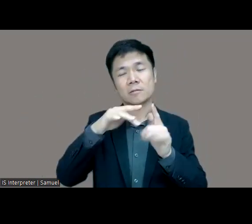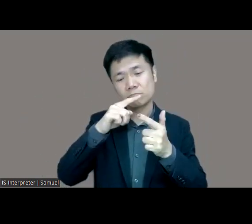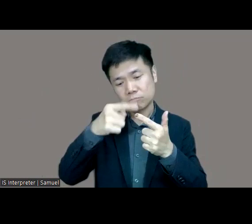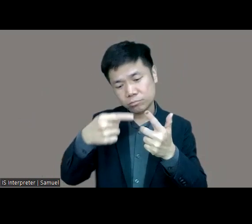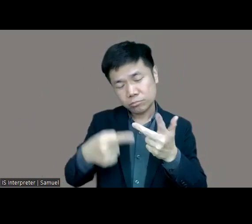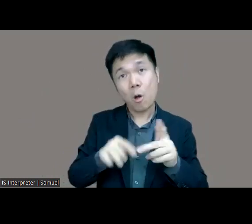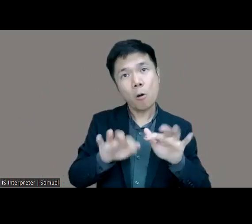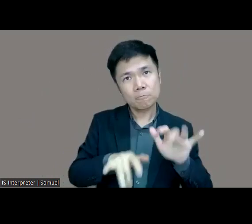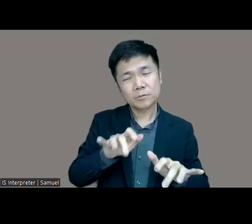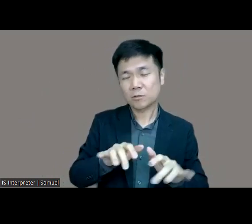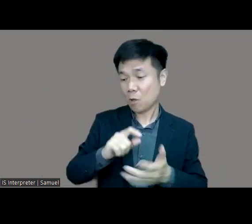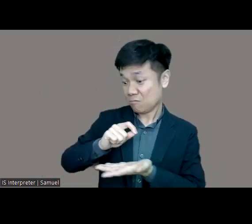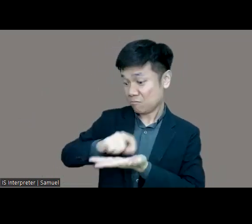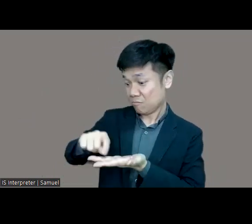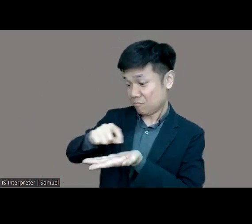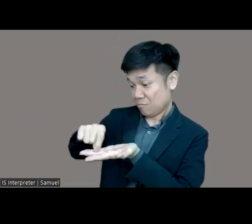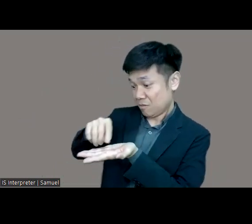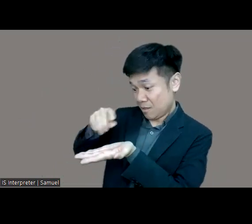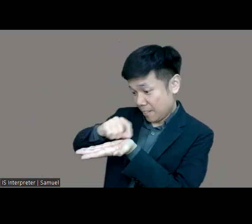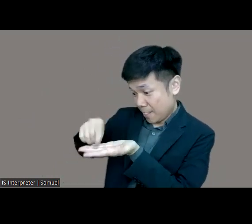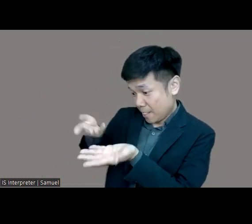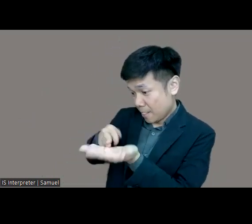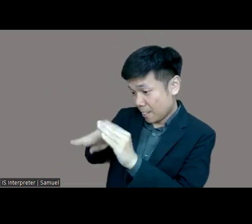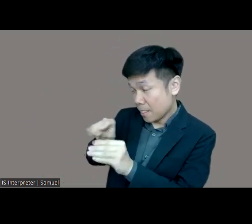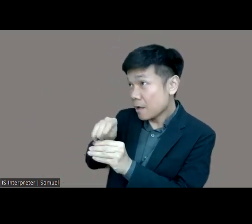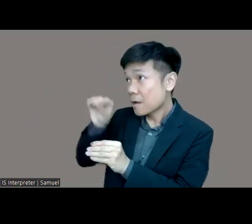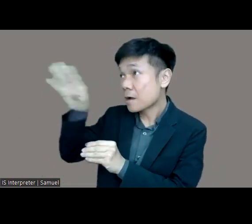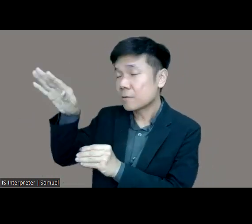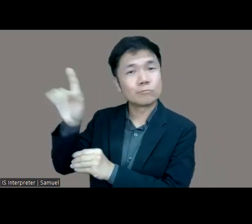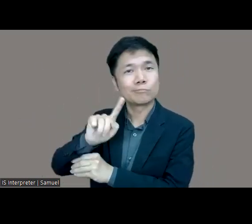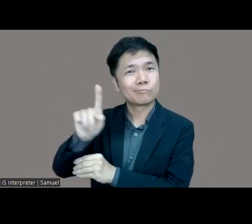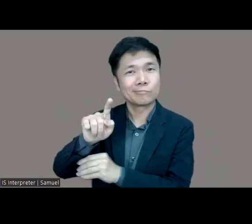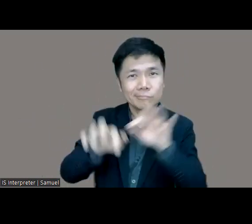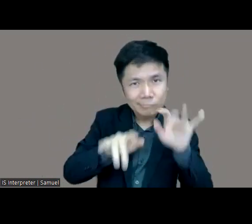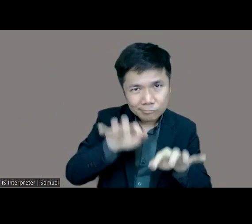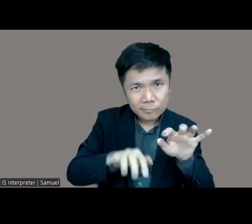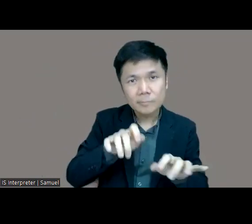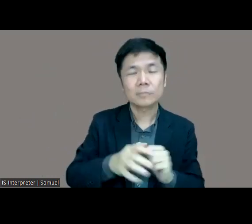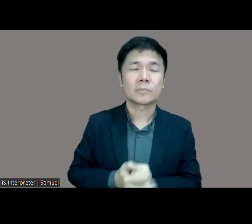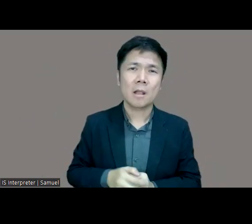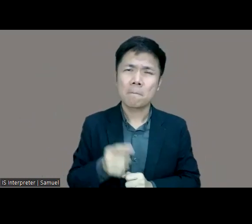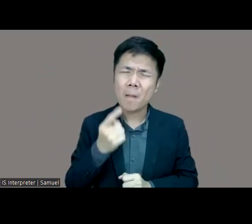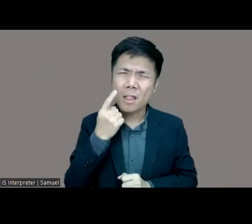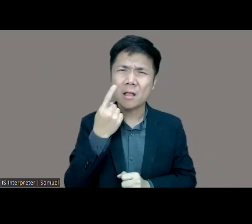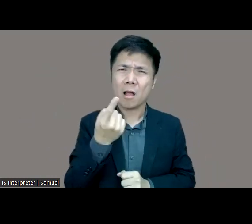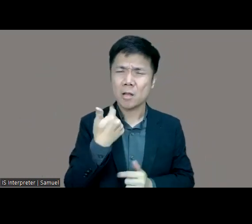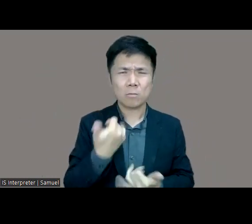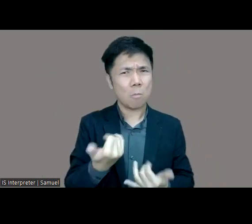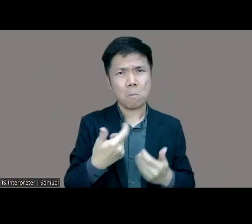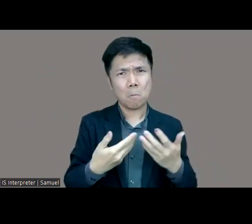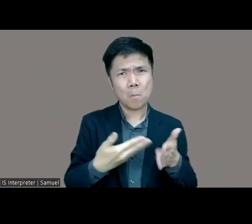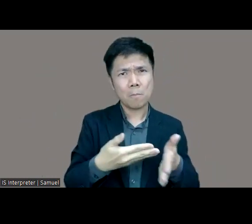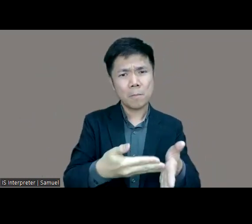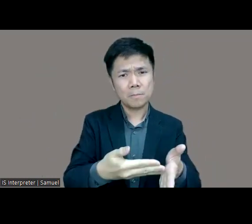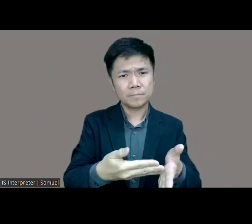numérisation progressive des processus de demande d'asile, etc., était d'un côté positif,